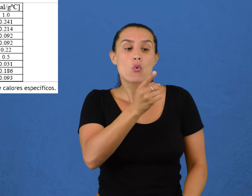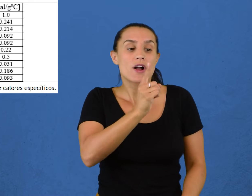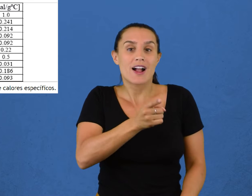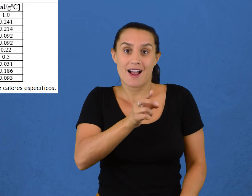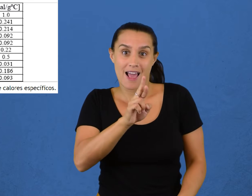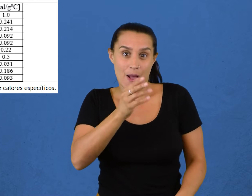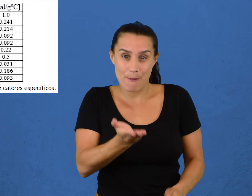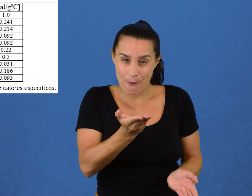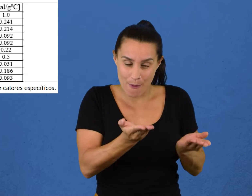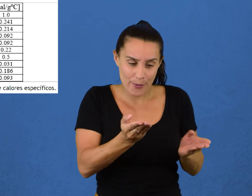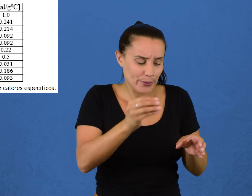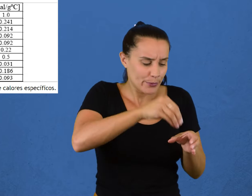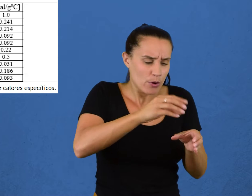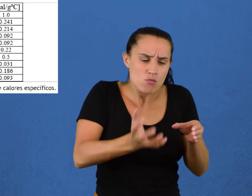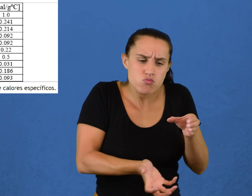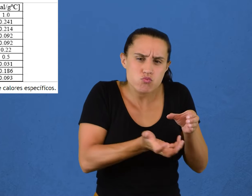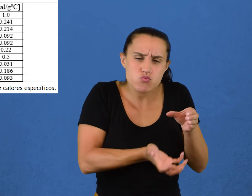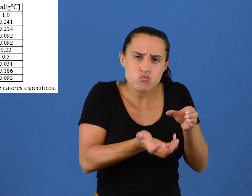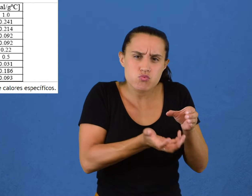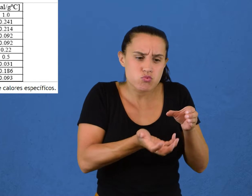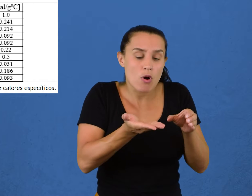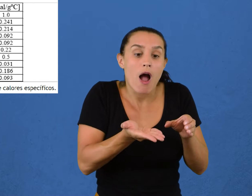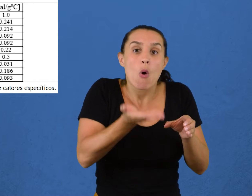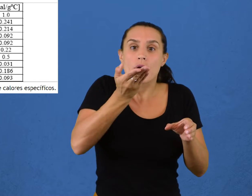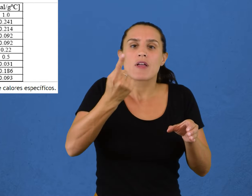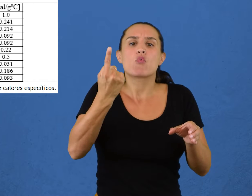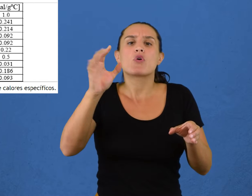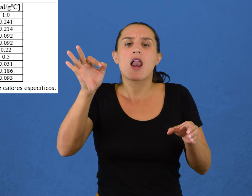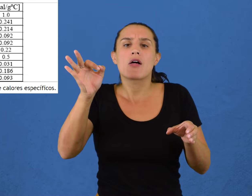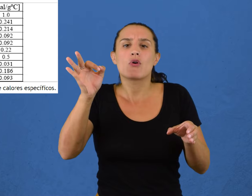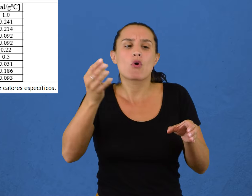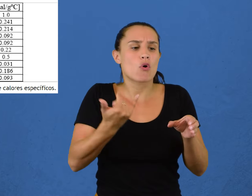un gramo de la misma para que aumente su temperatura en un grado Celsius.